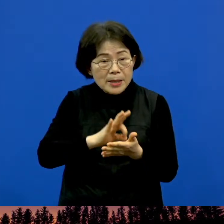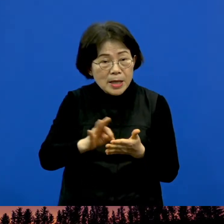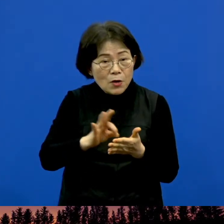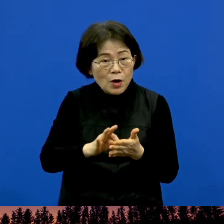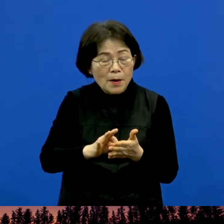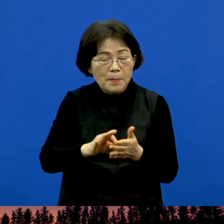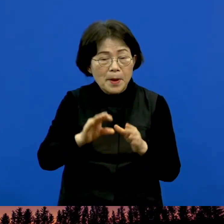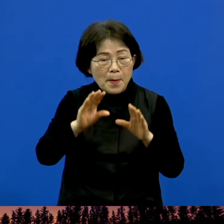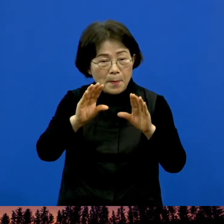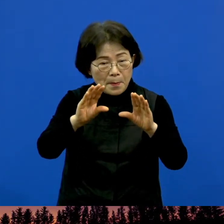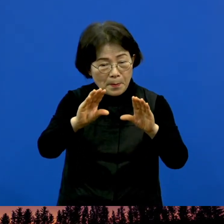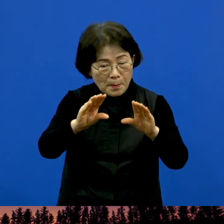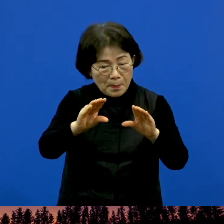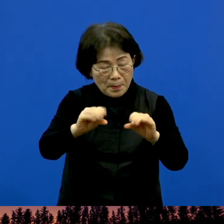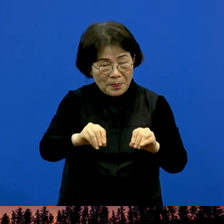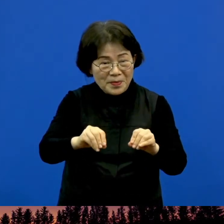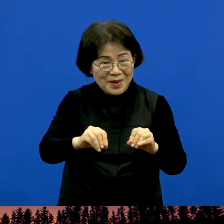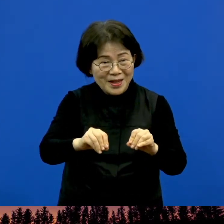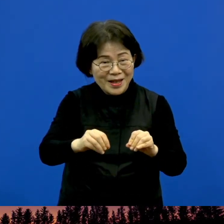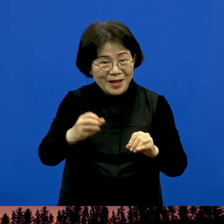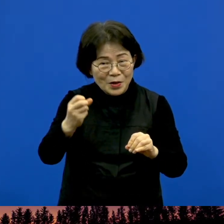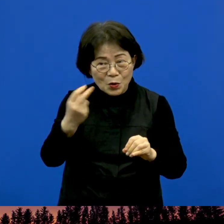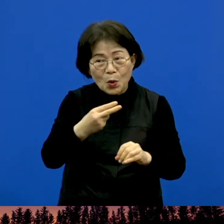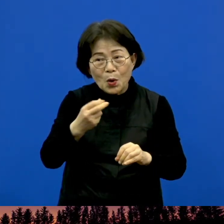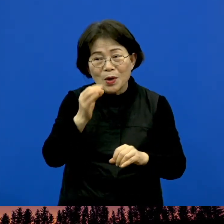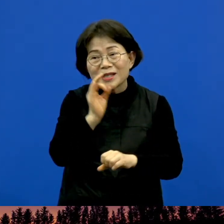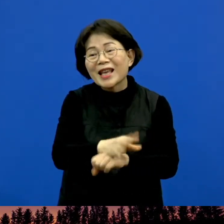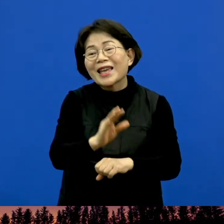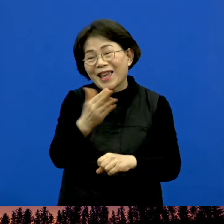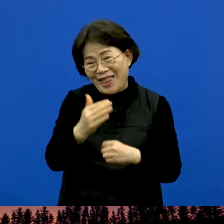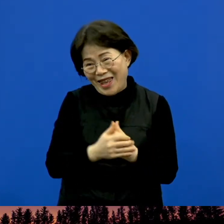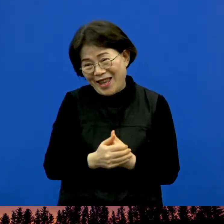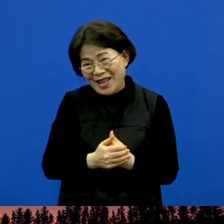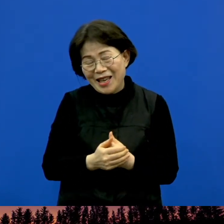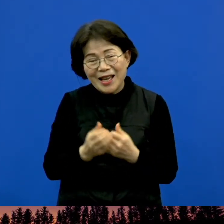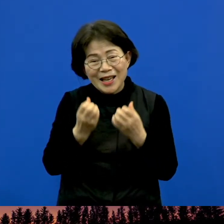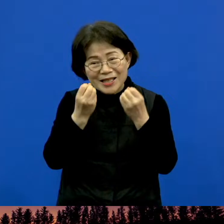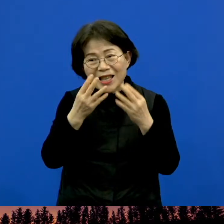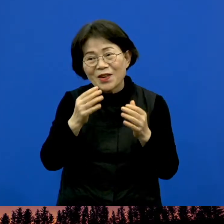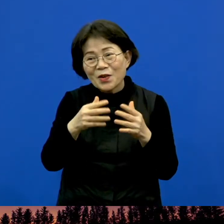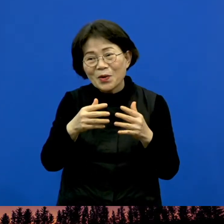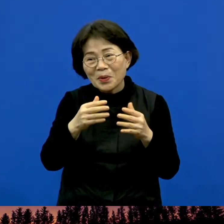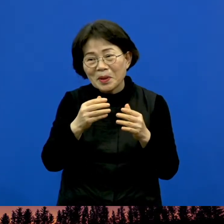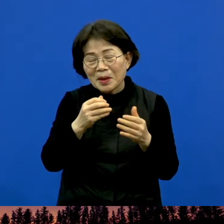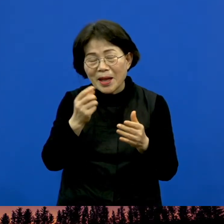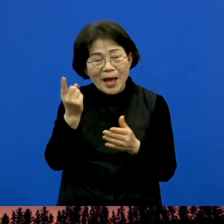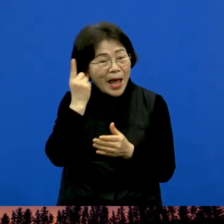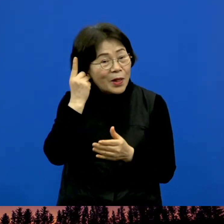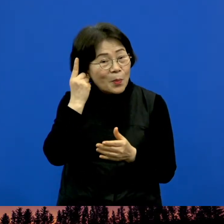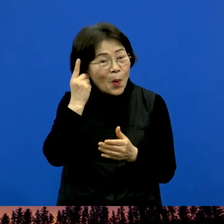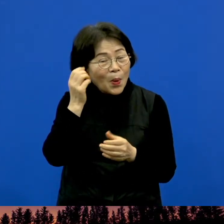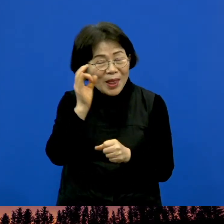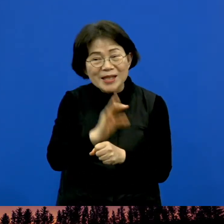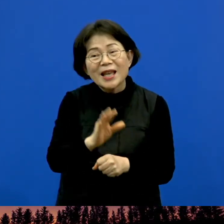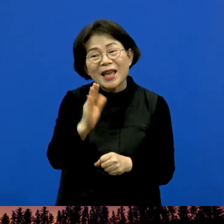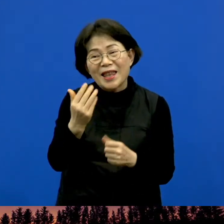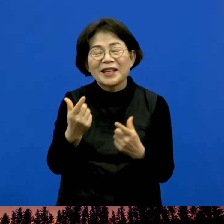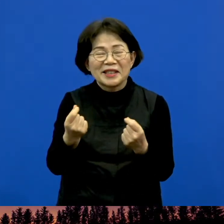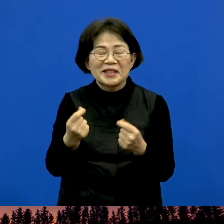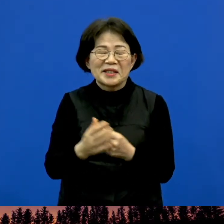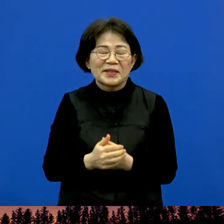또. 그리고 이제 결정적인 순간이 언제냐면 뉴 모델이 나왔습니다. 갑자기 이게 미워지기 시작하는